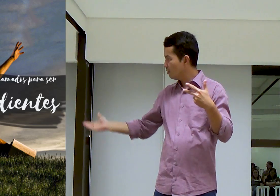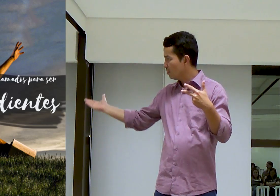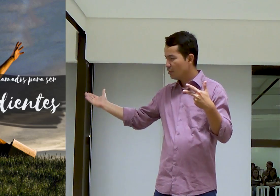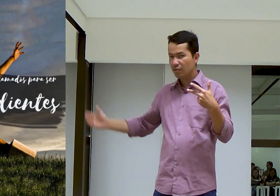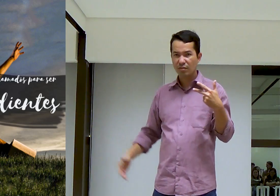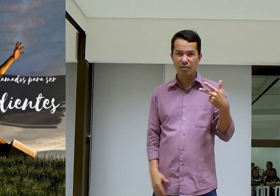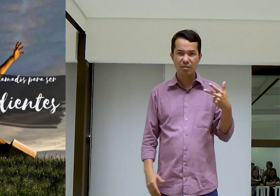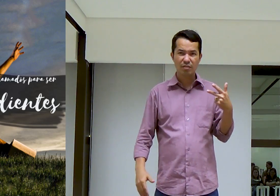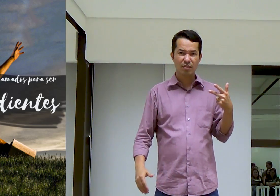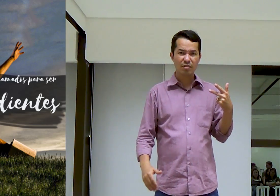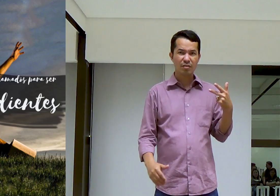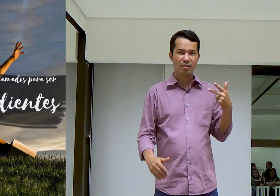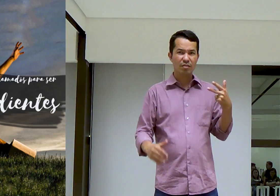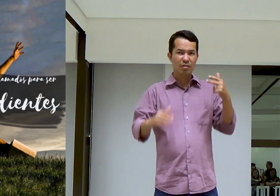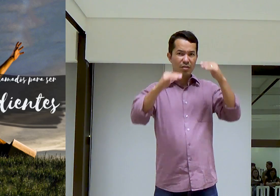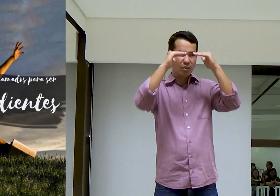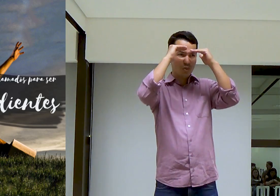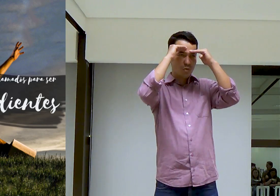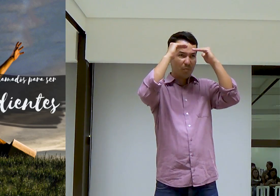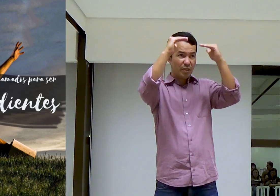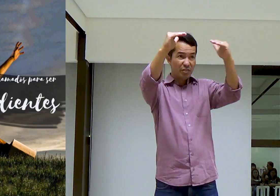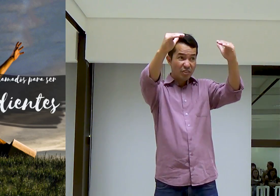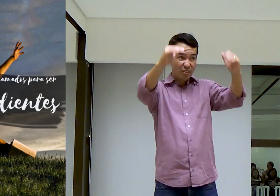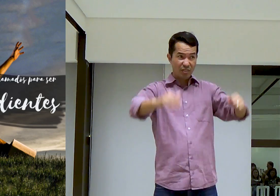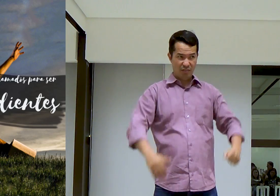Terceiro, para obedecer.